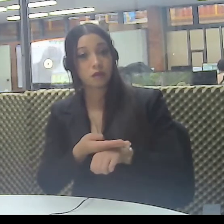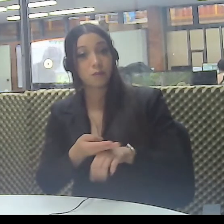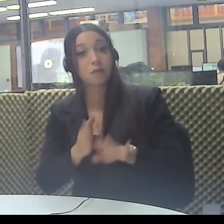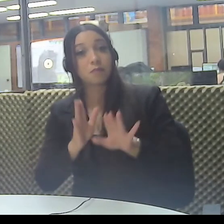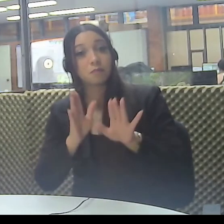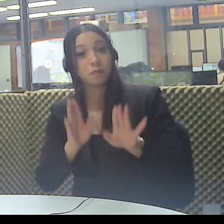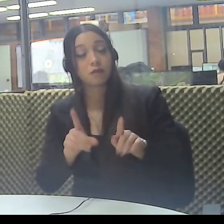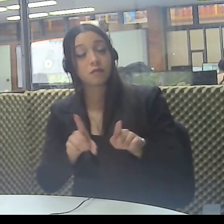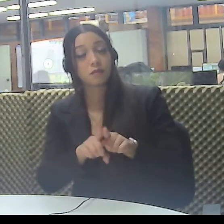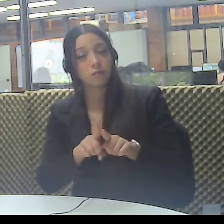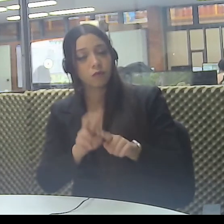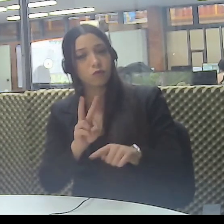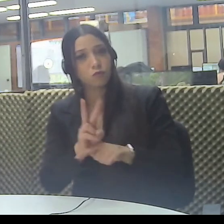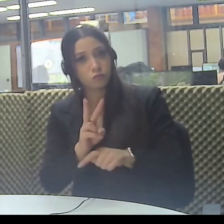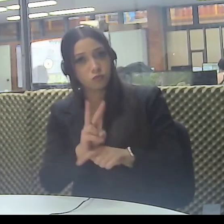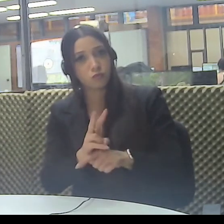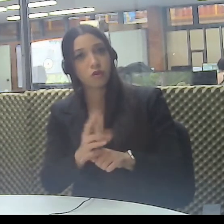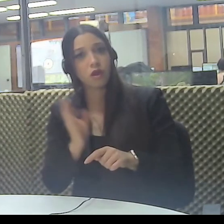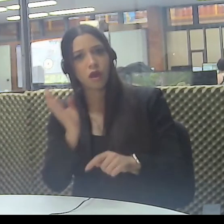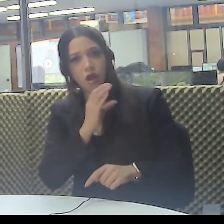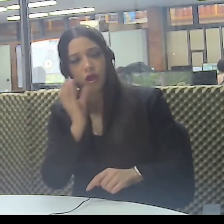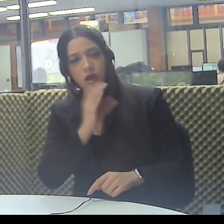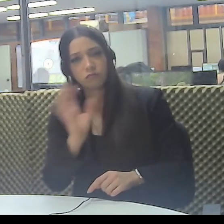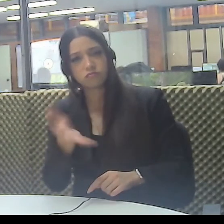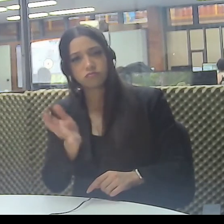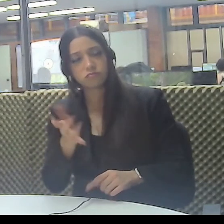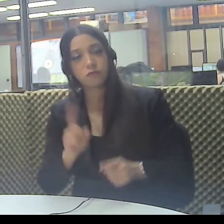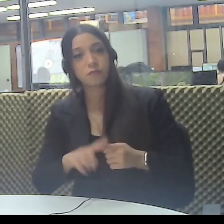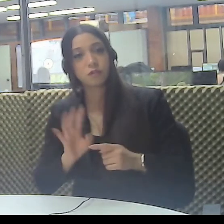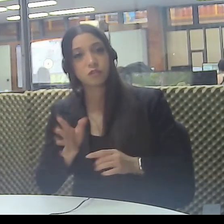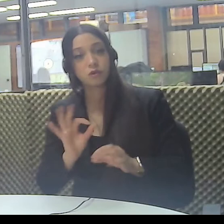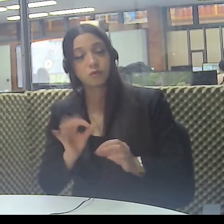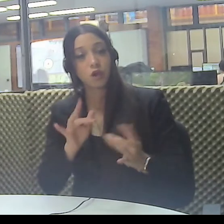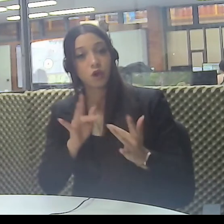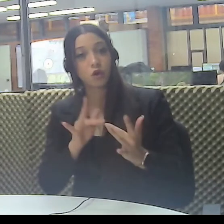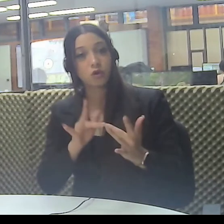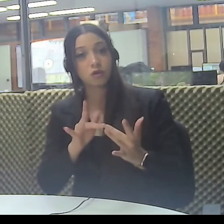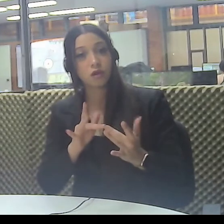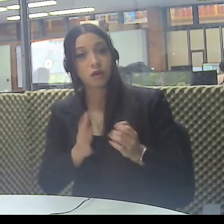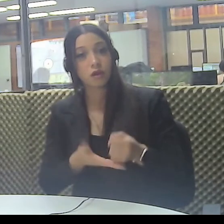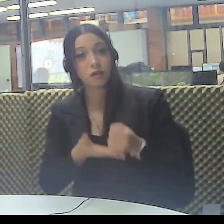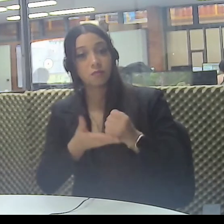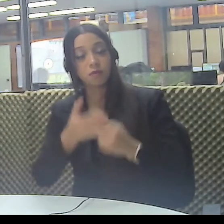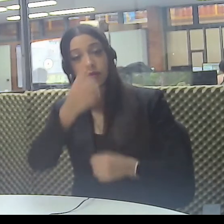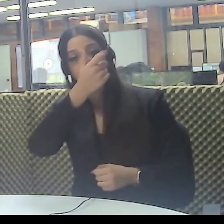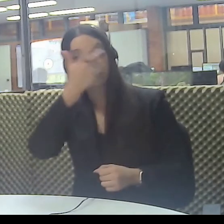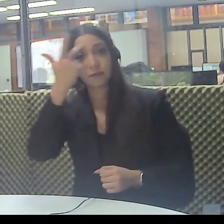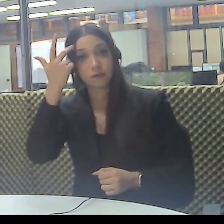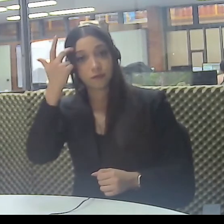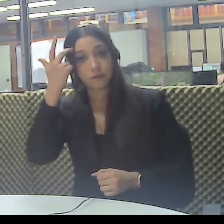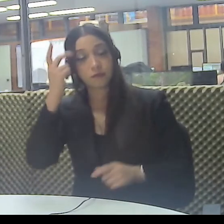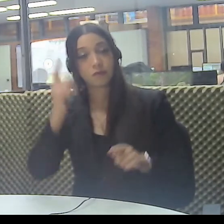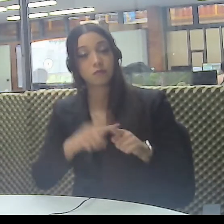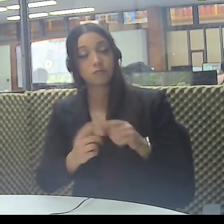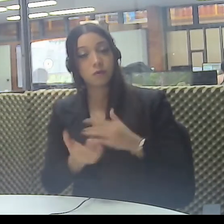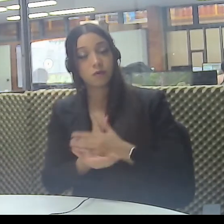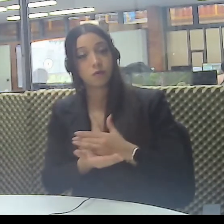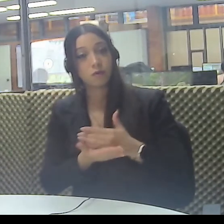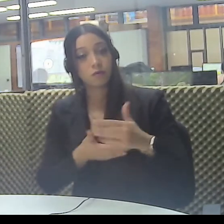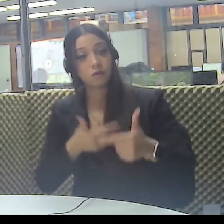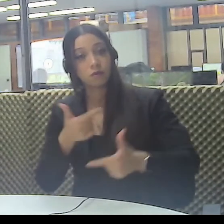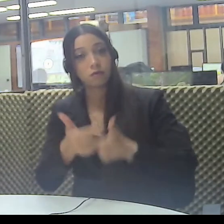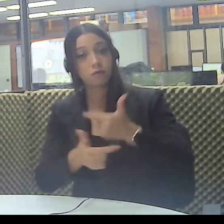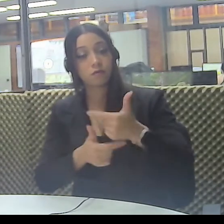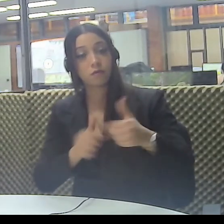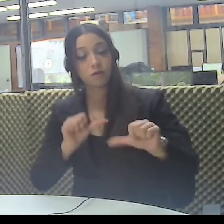nós vamos tratar isso também com agilidade. A ideia nossa é já fazer contato com o apoio da própria prefeitura e começar a trabalhar